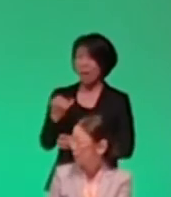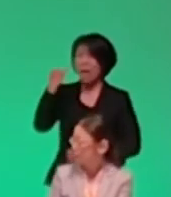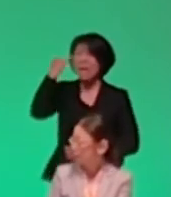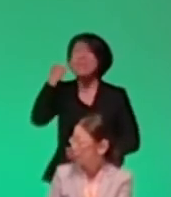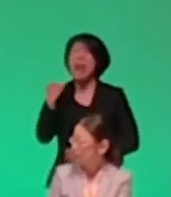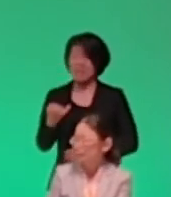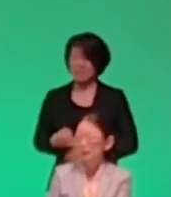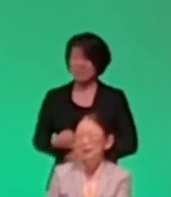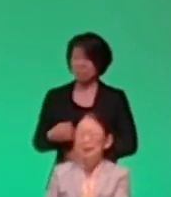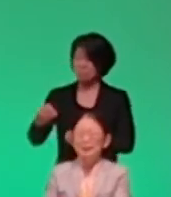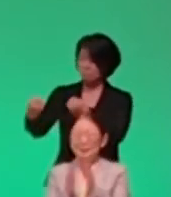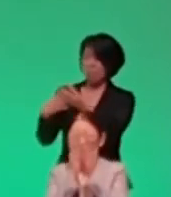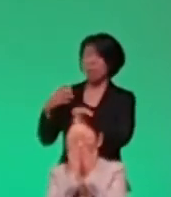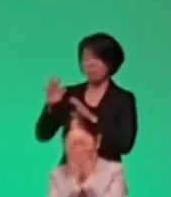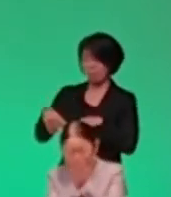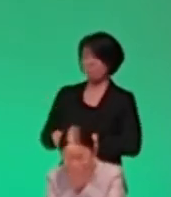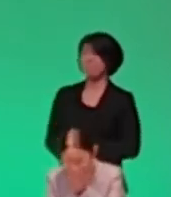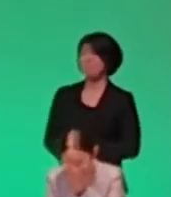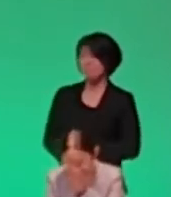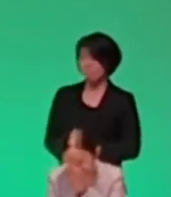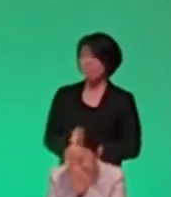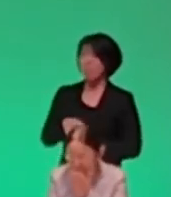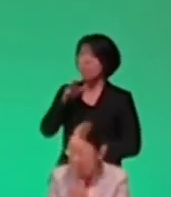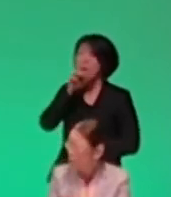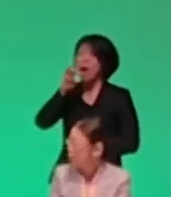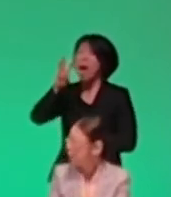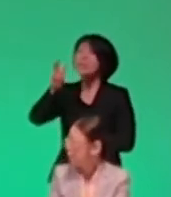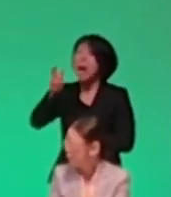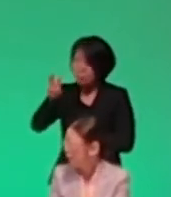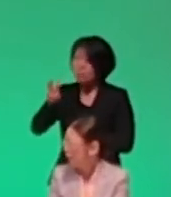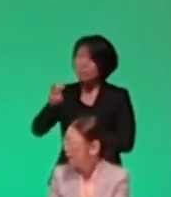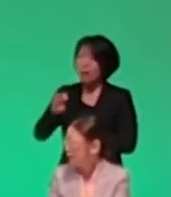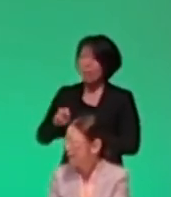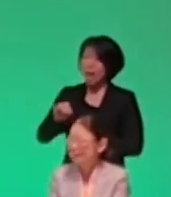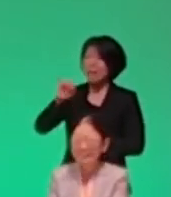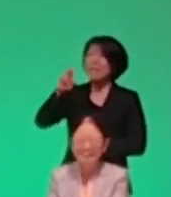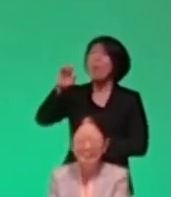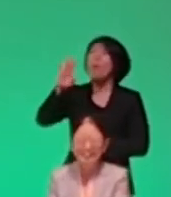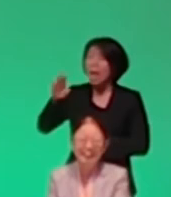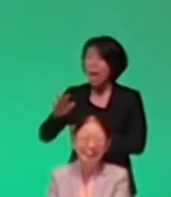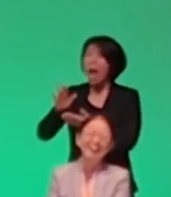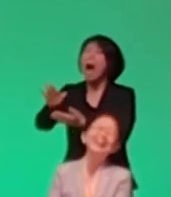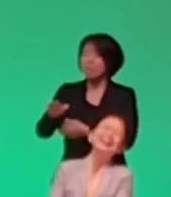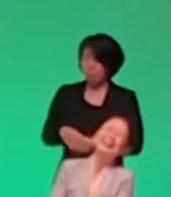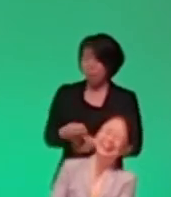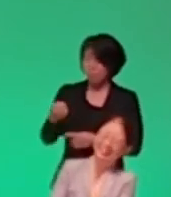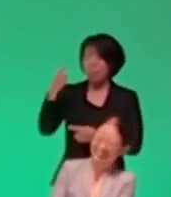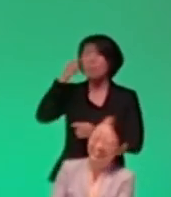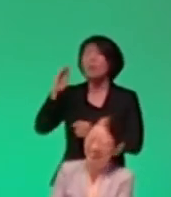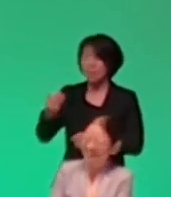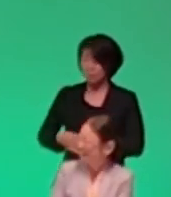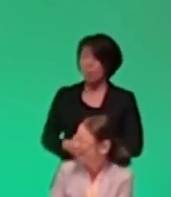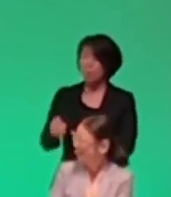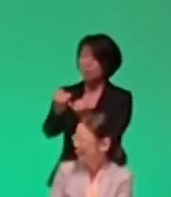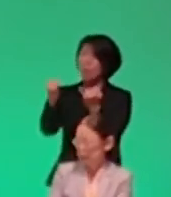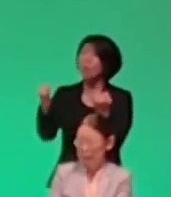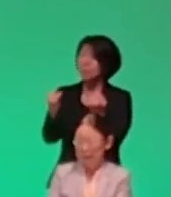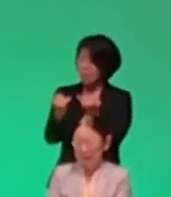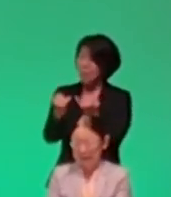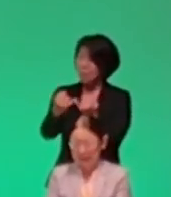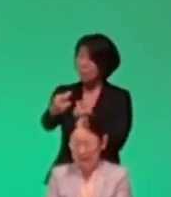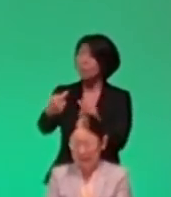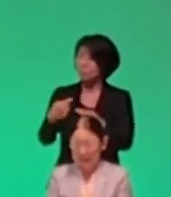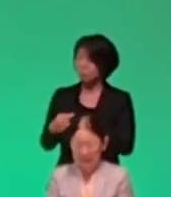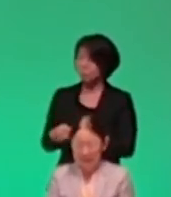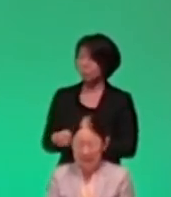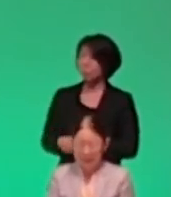しい色気ついてって言われて、それは30そこそこで色気ぐらいあるわさと思うんだけど、やっぱり女性の方がね、男の職場に入